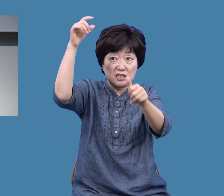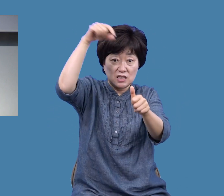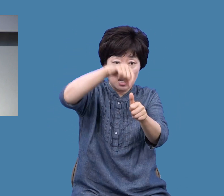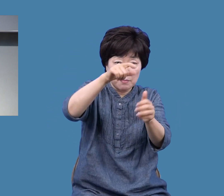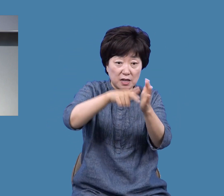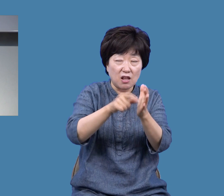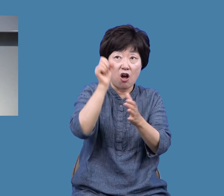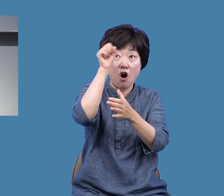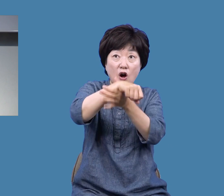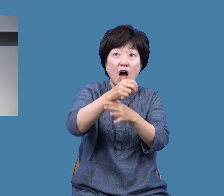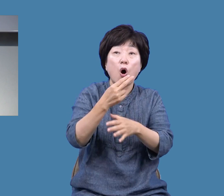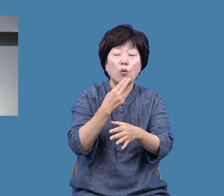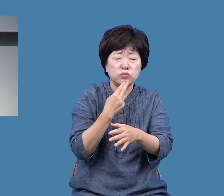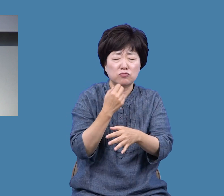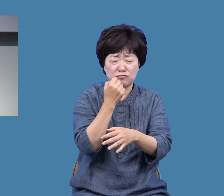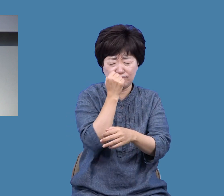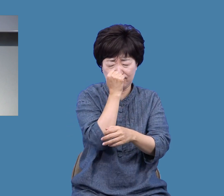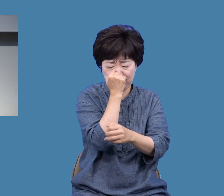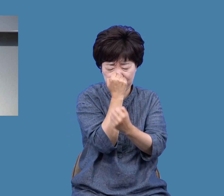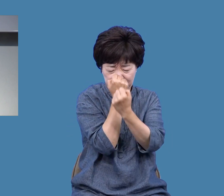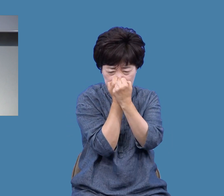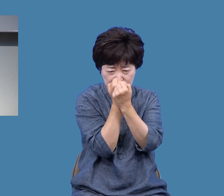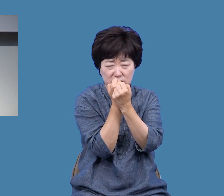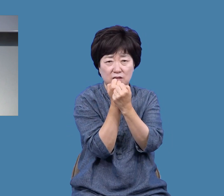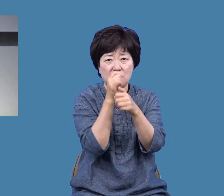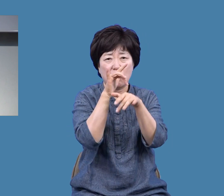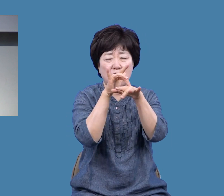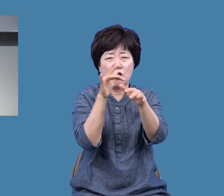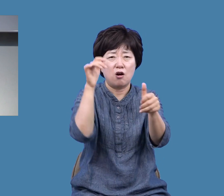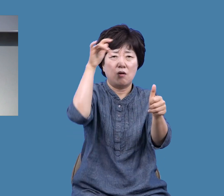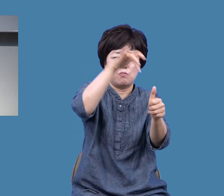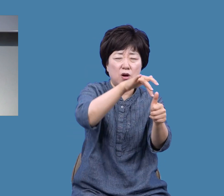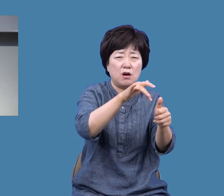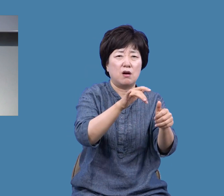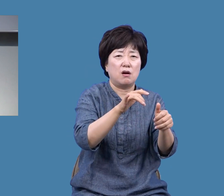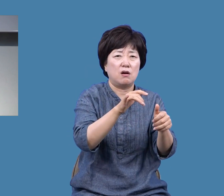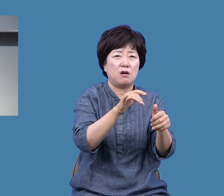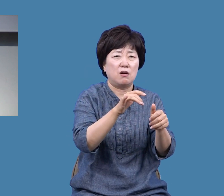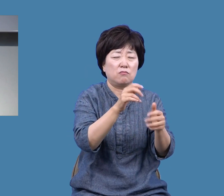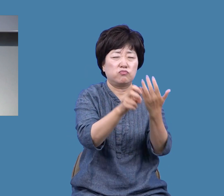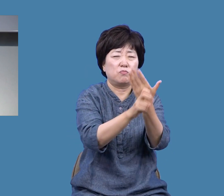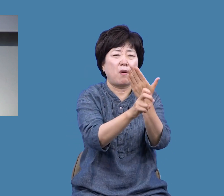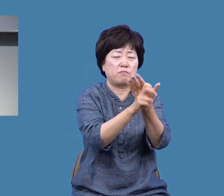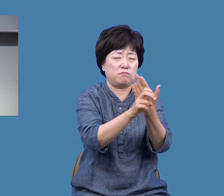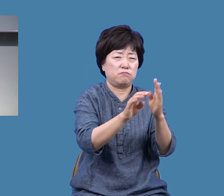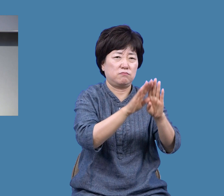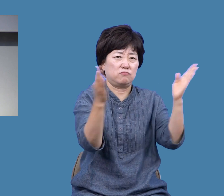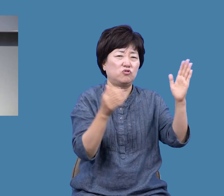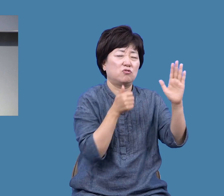그 문을 열어준다는 거예요. 그래서 불법적인 영에게 문을 열어준다는 것이지,